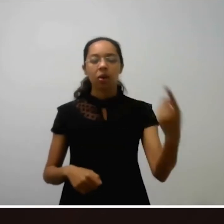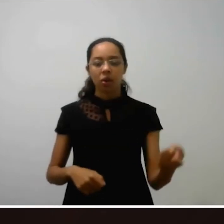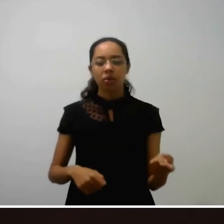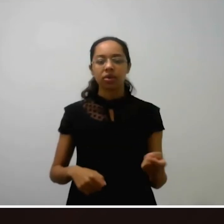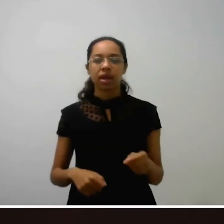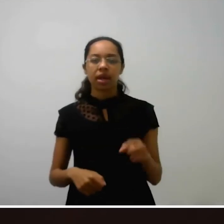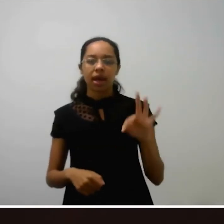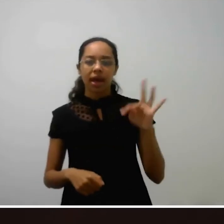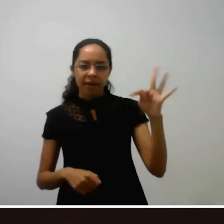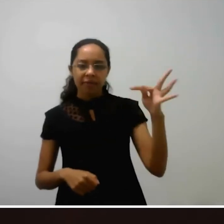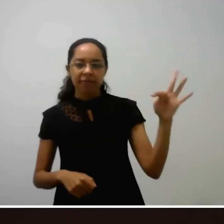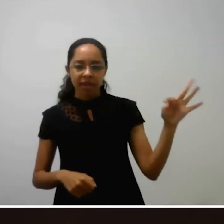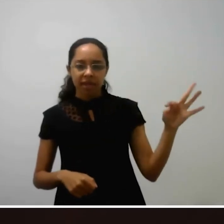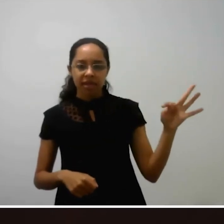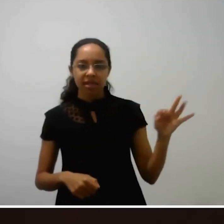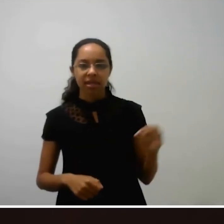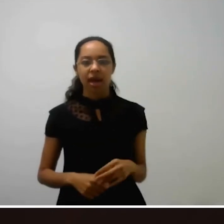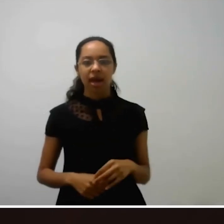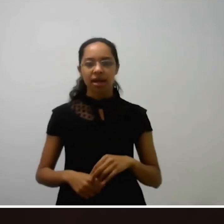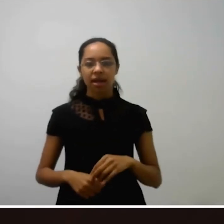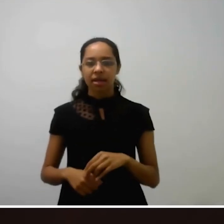Bíblia era uma